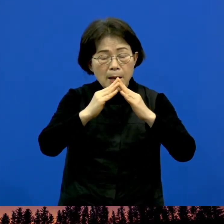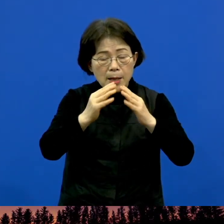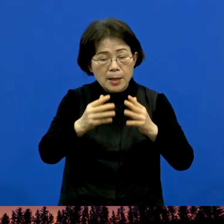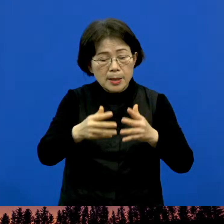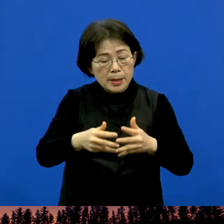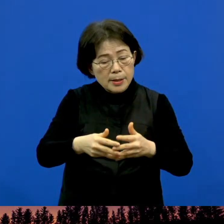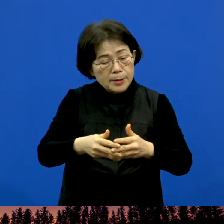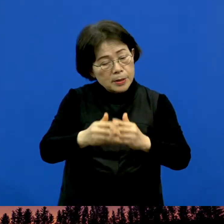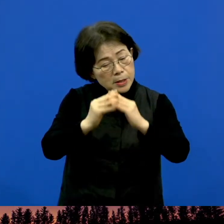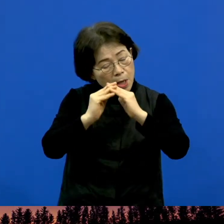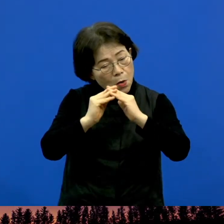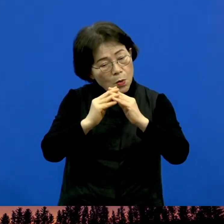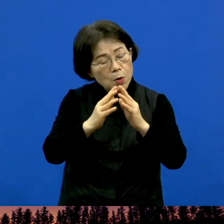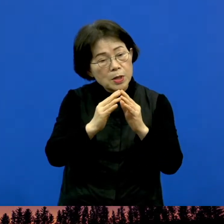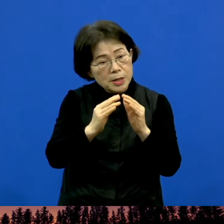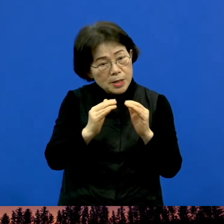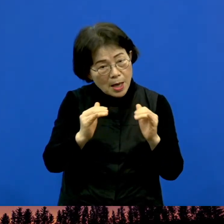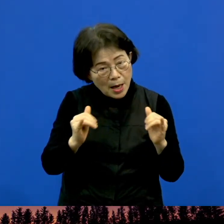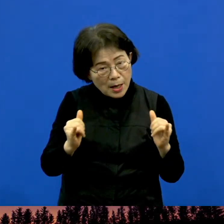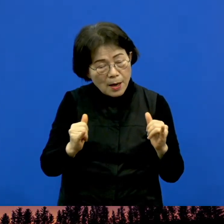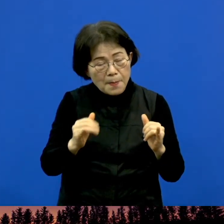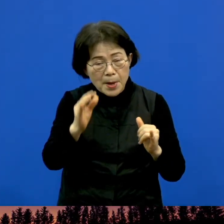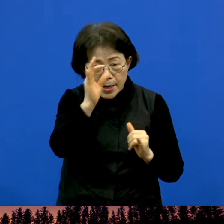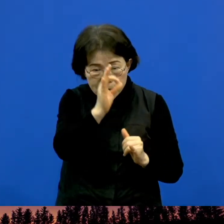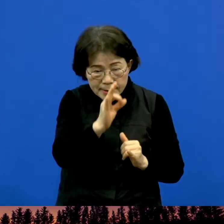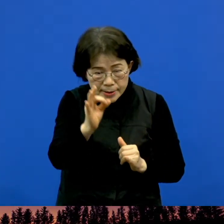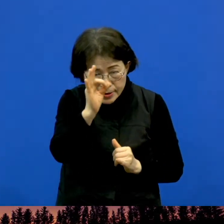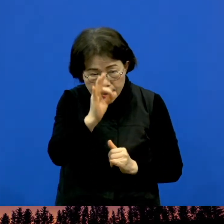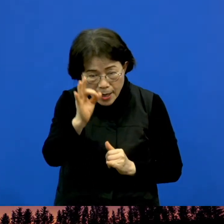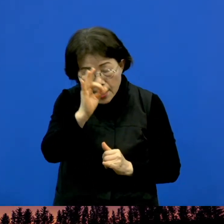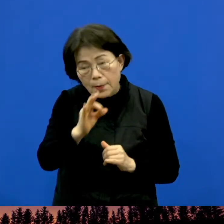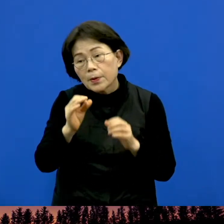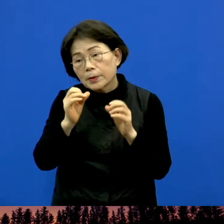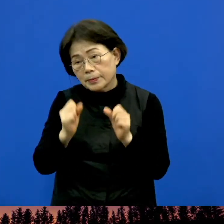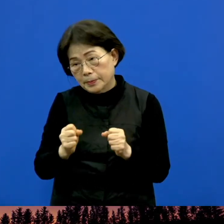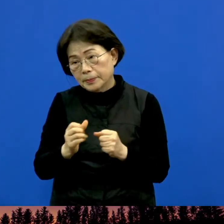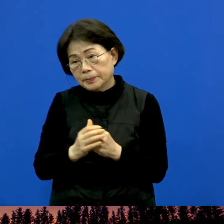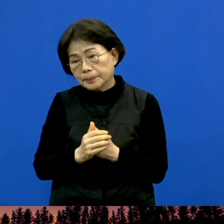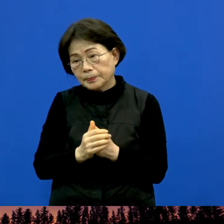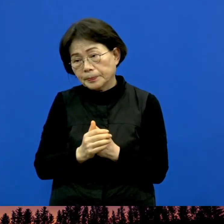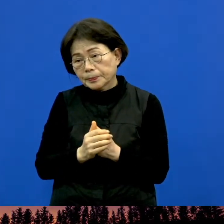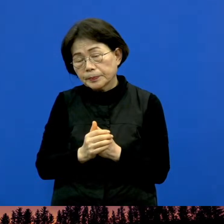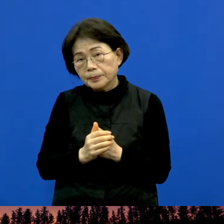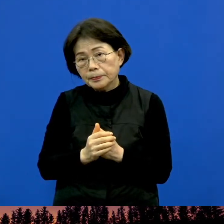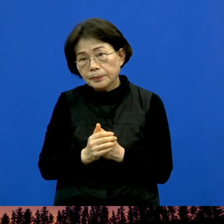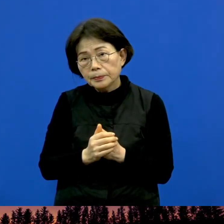제작할 사람을 이제 찾으신 거죠.